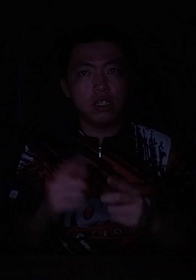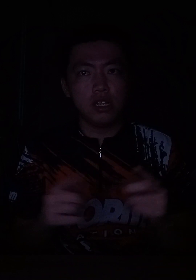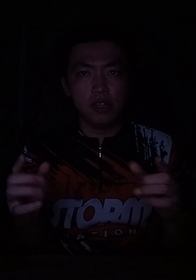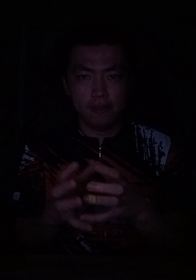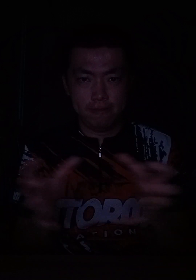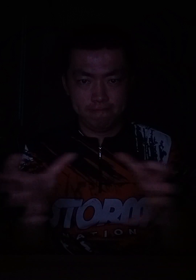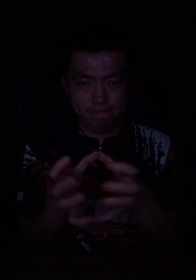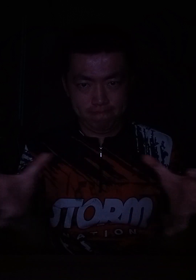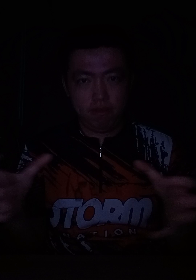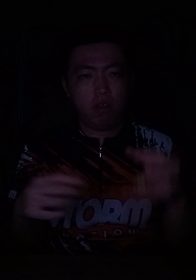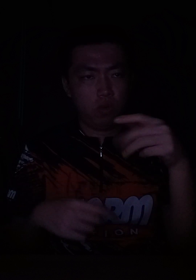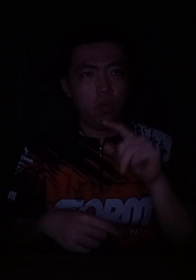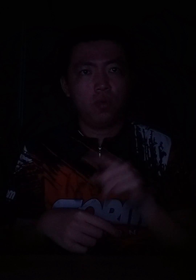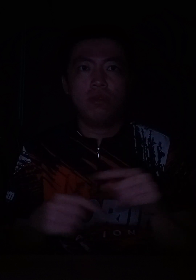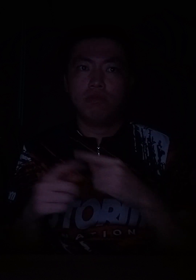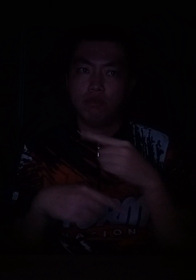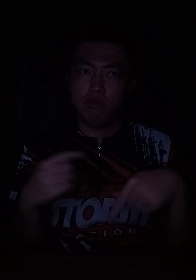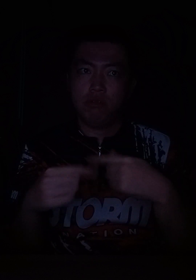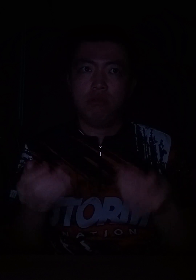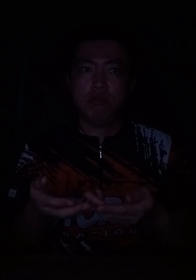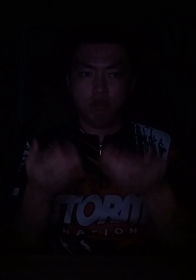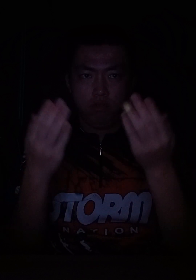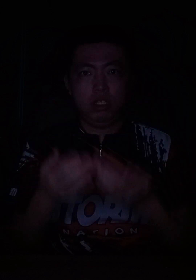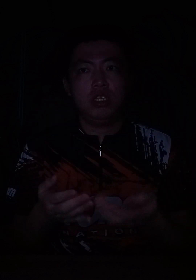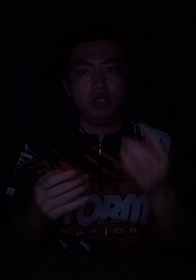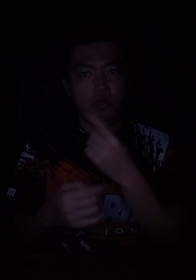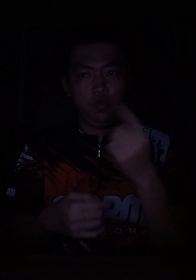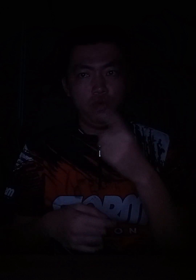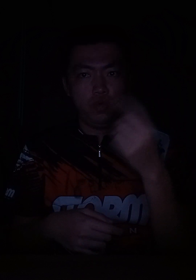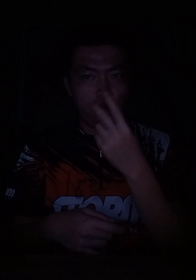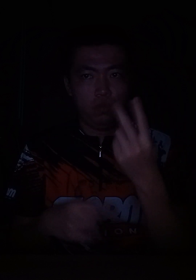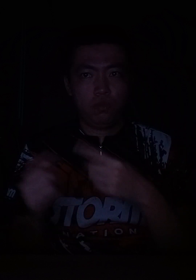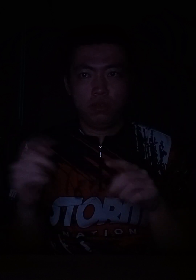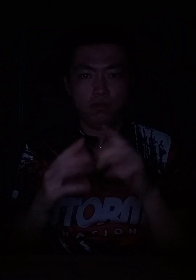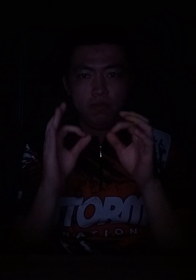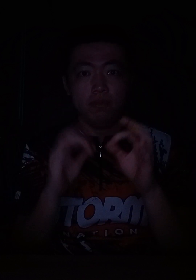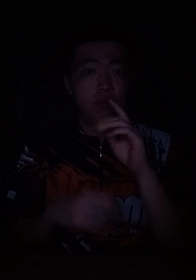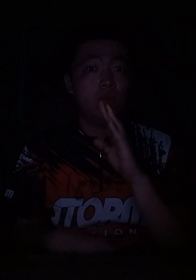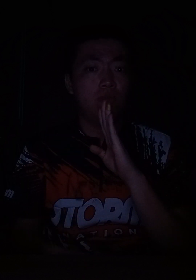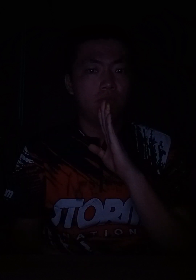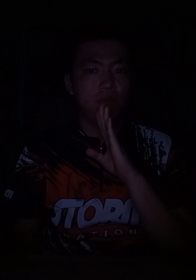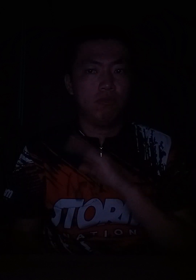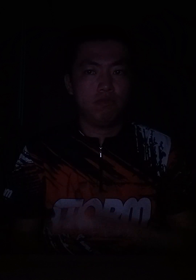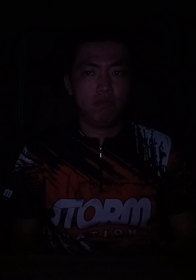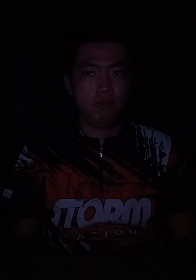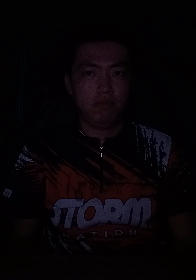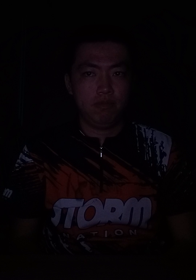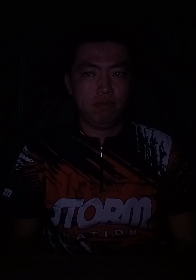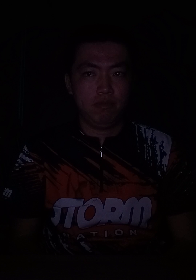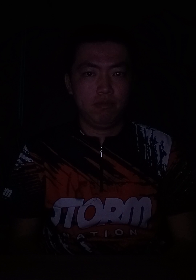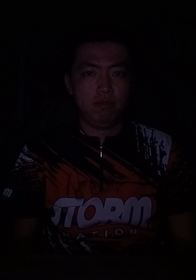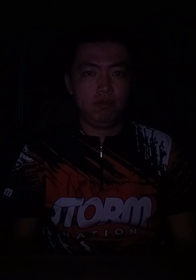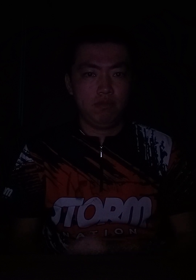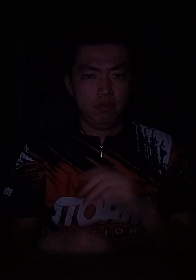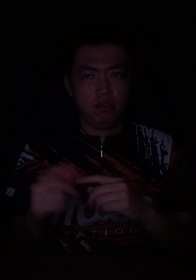아파트 단지 한 곳, 이건 차이가 굉장히 큰데요. 행정안전부에서는 뭐가 맞다고 얘기합니까? 한마디로 입장이 없습니다. 아. KBS가